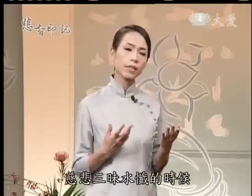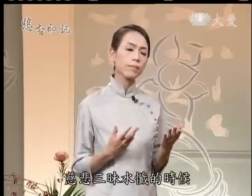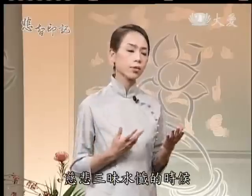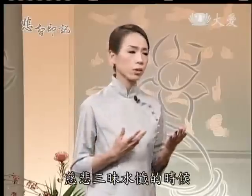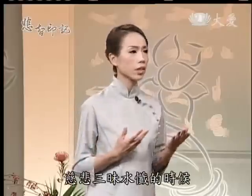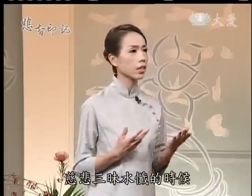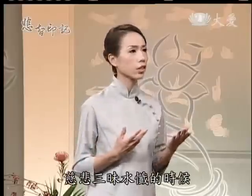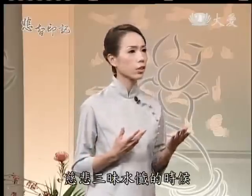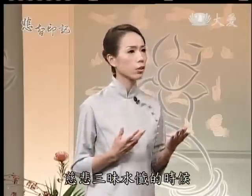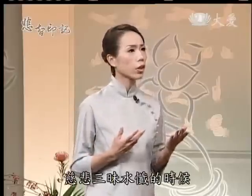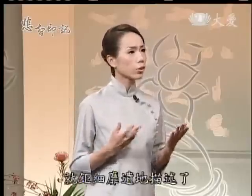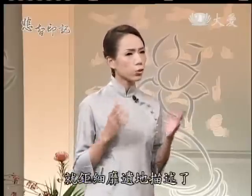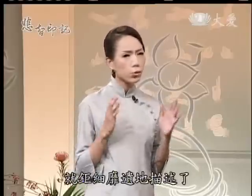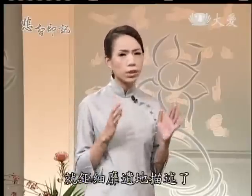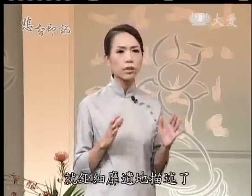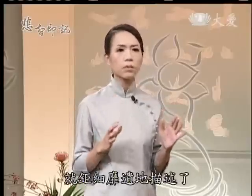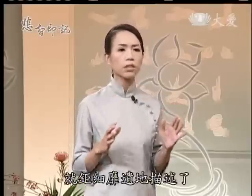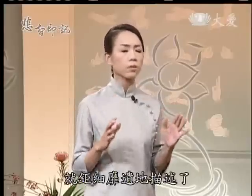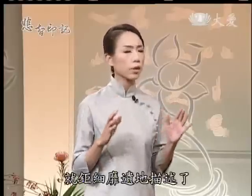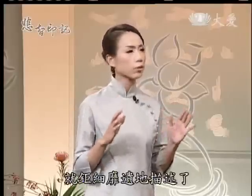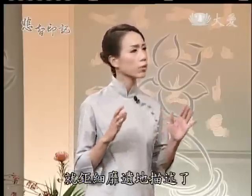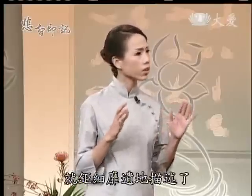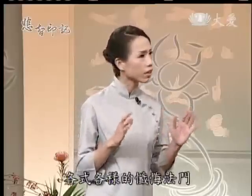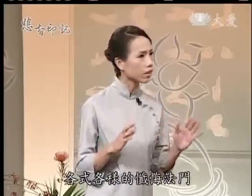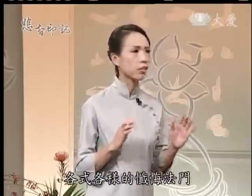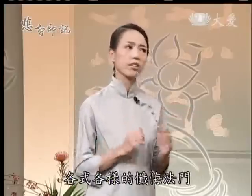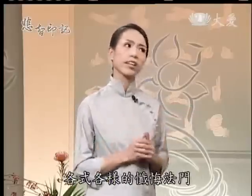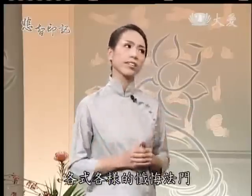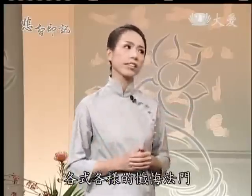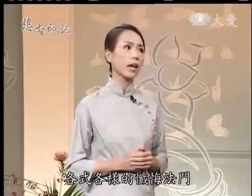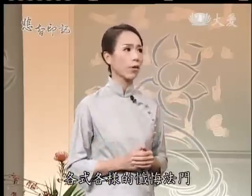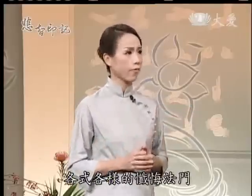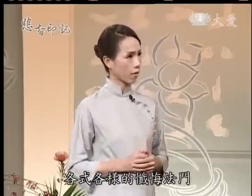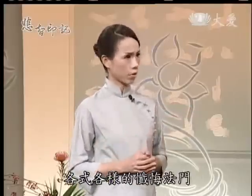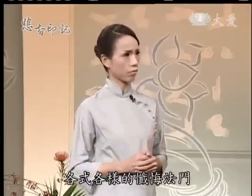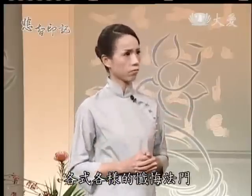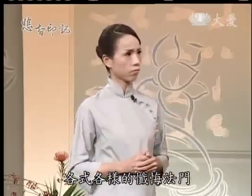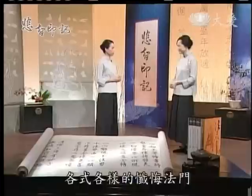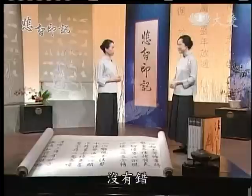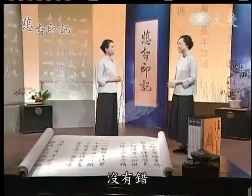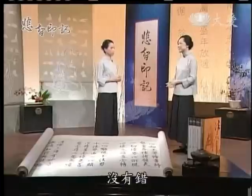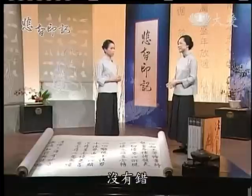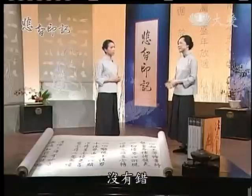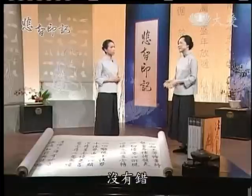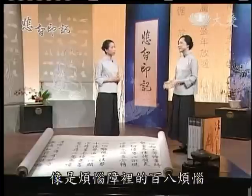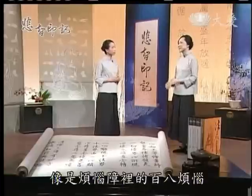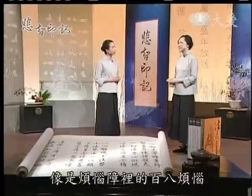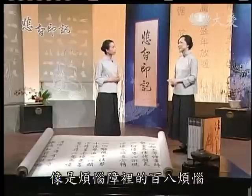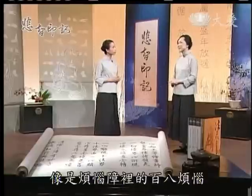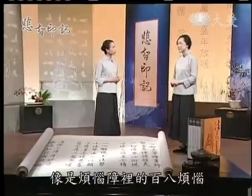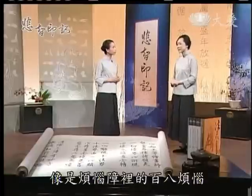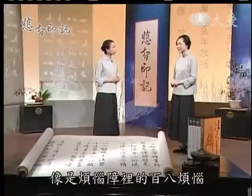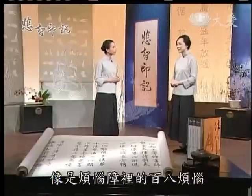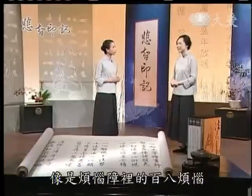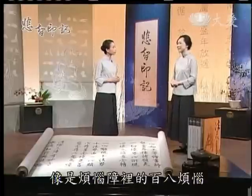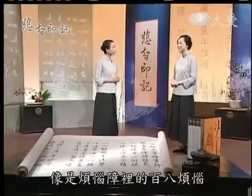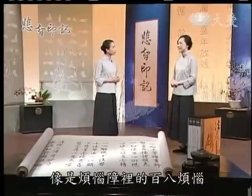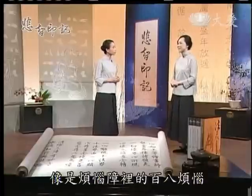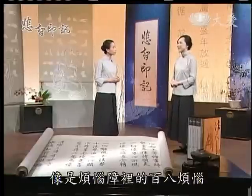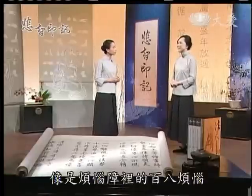悲三昧水忏的时候，就具细明义的描述了各式各样的忏悔法门。 没有错，像是烦恼障里的百八